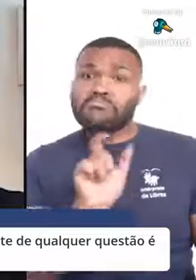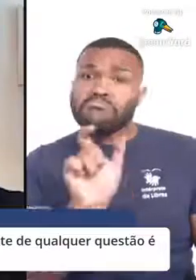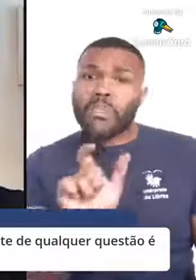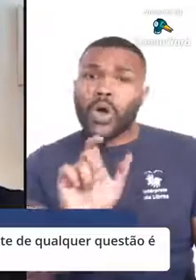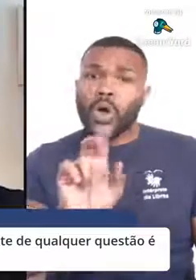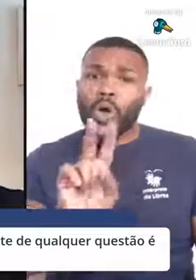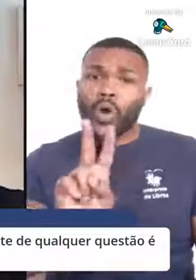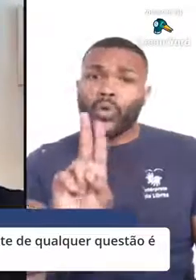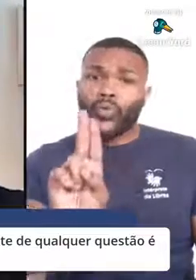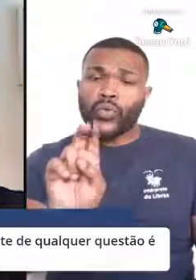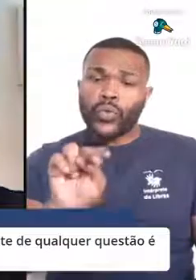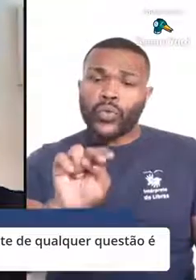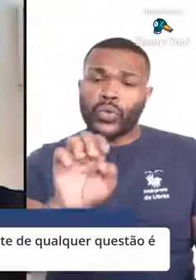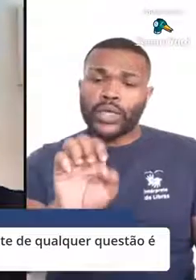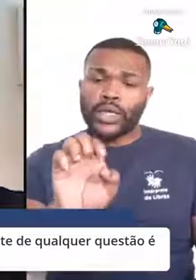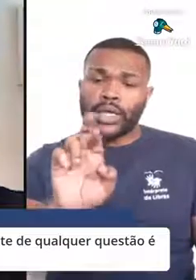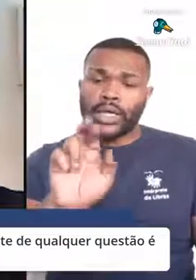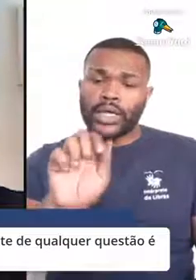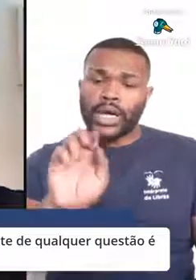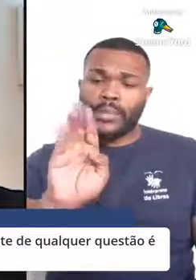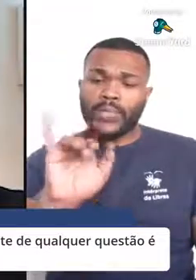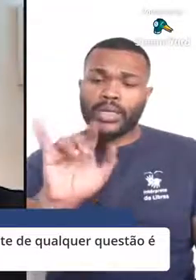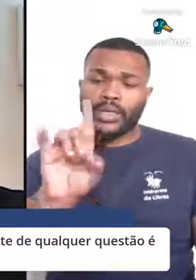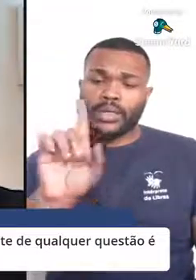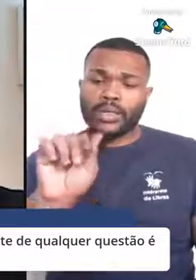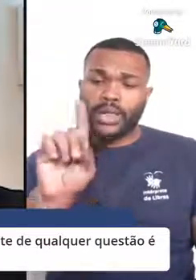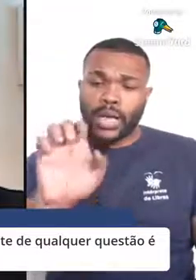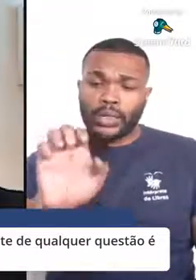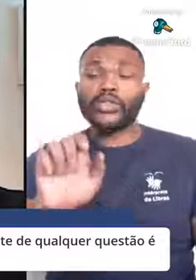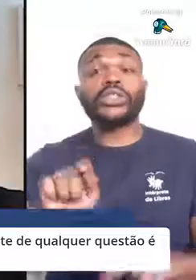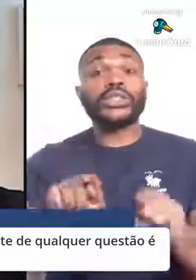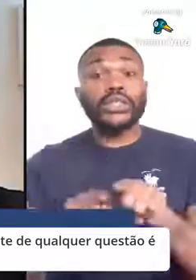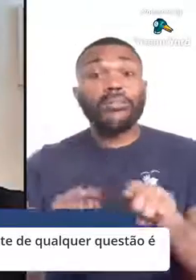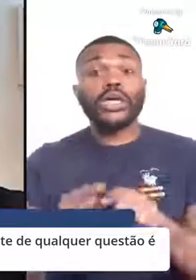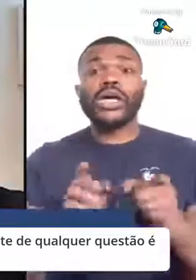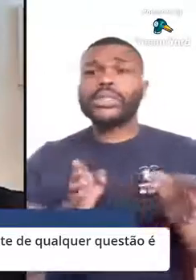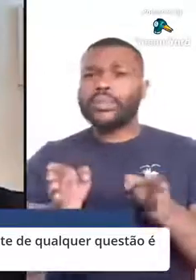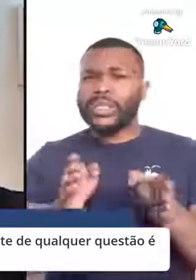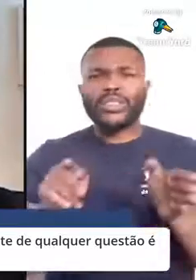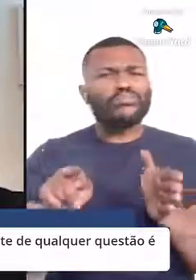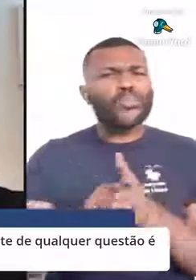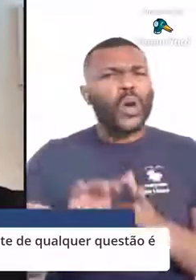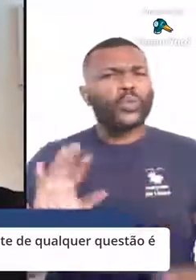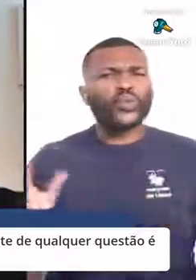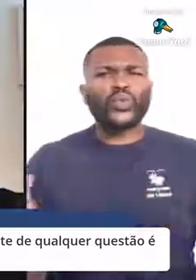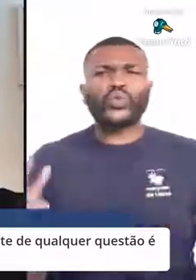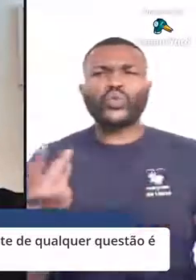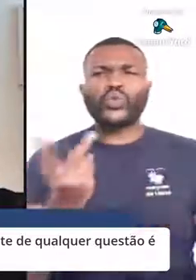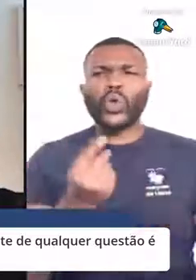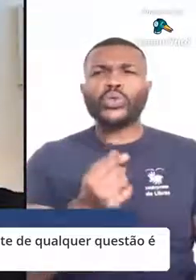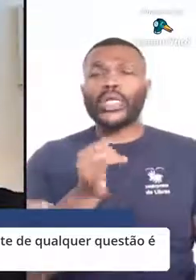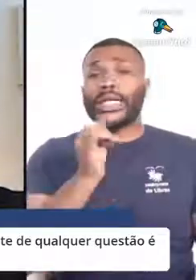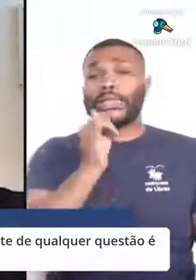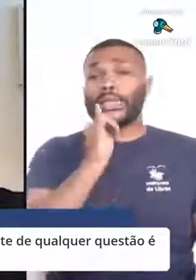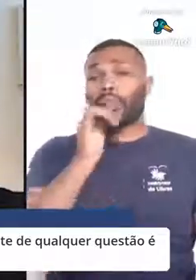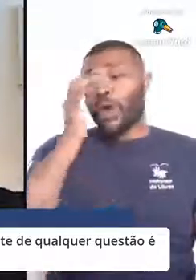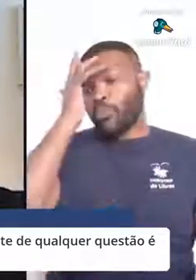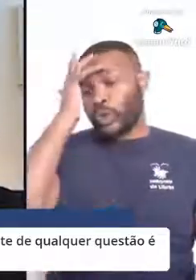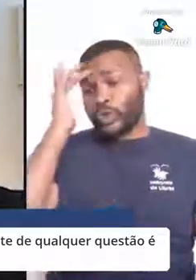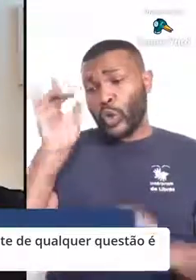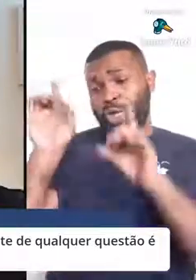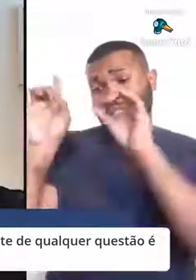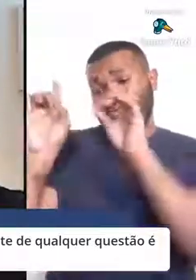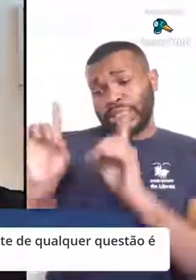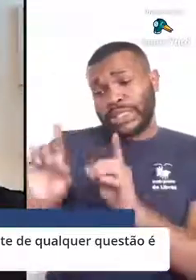importante, mas a acessibilidade é para todos, não tem dúvida nenhuma. Quando você aliena a pessoa com deficiência, está alienando os